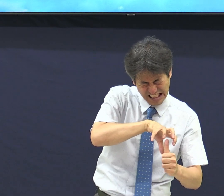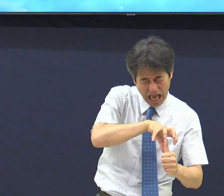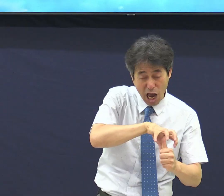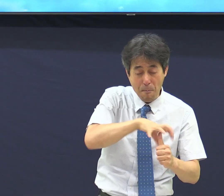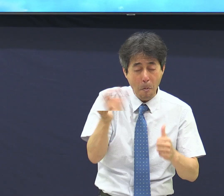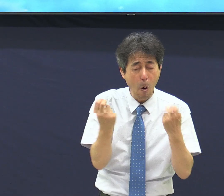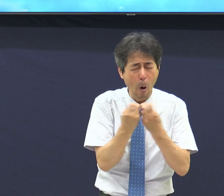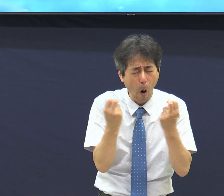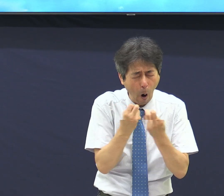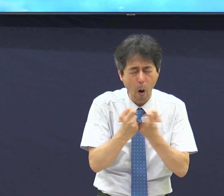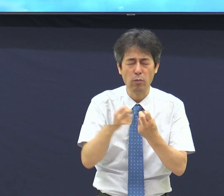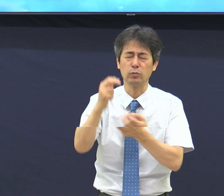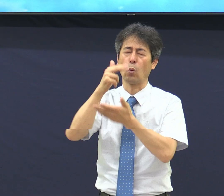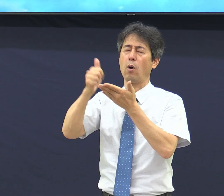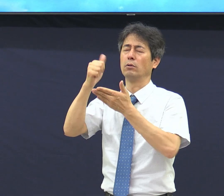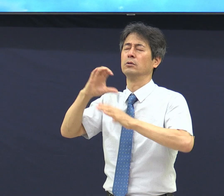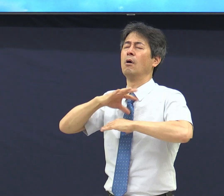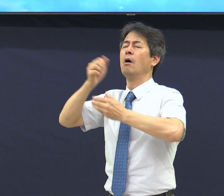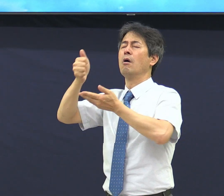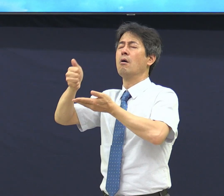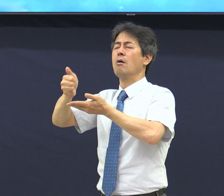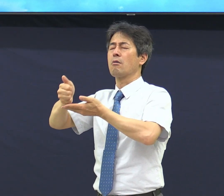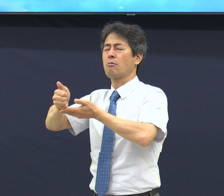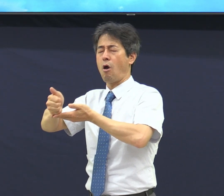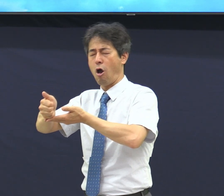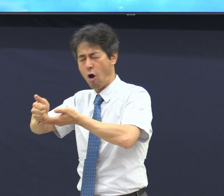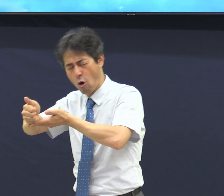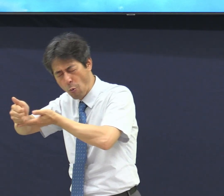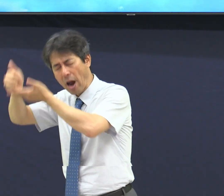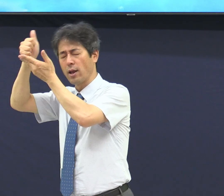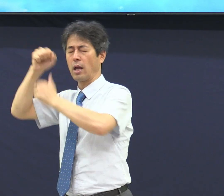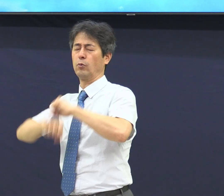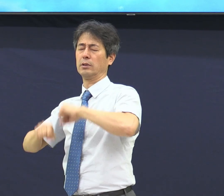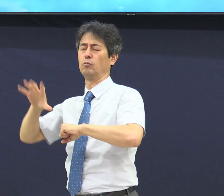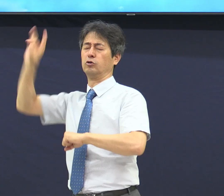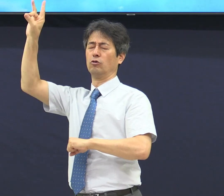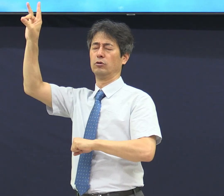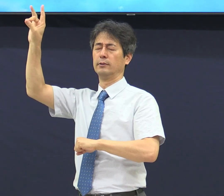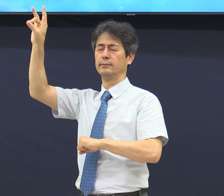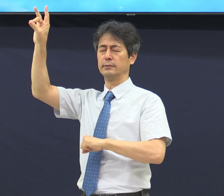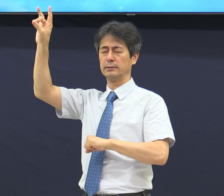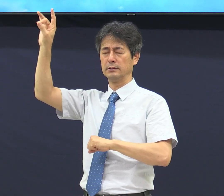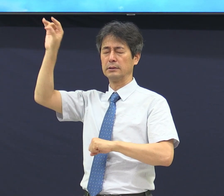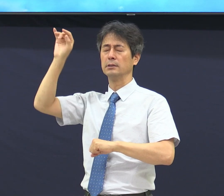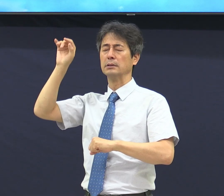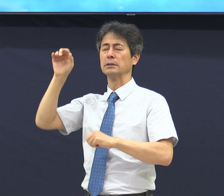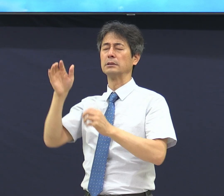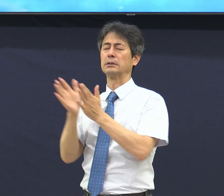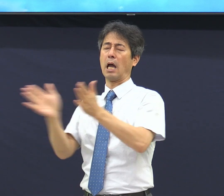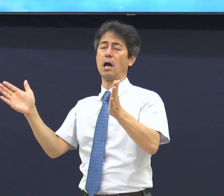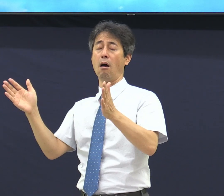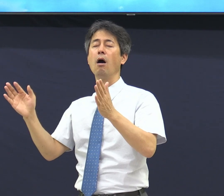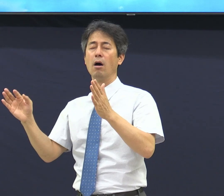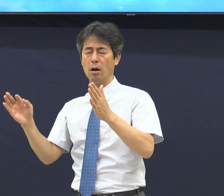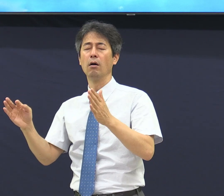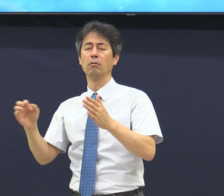하시고 나를 짓누르는 그 모든 것에서 벗어나고자 한다면 하나님을 먼저